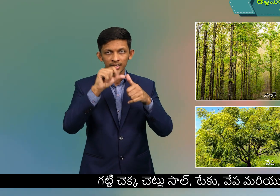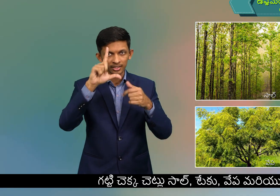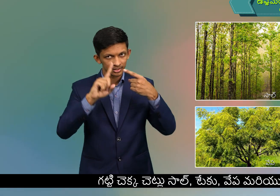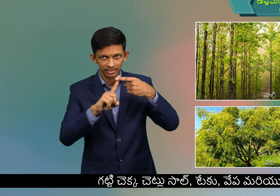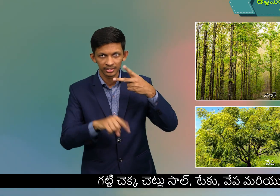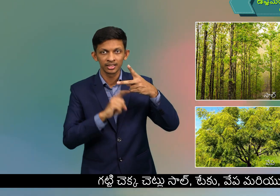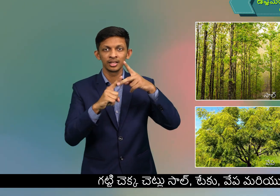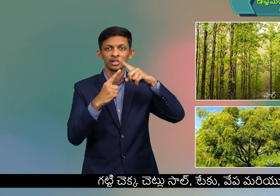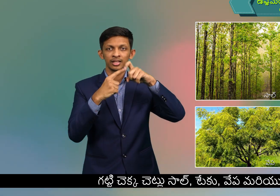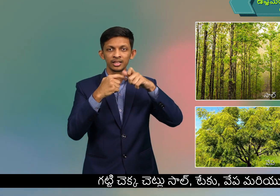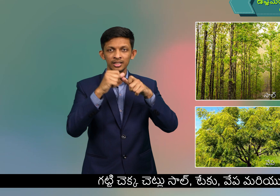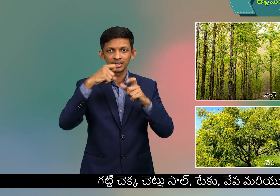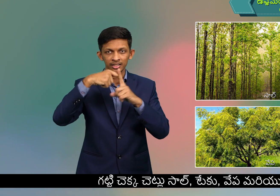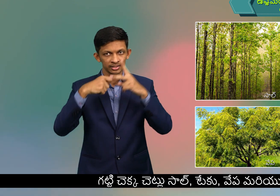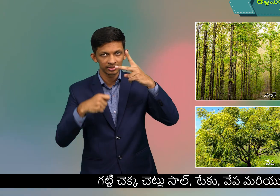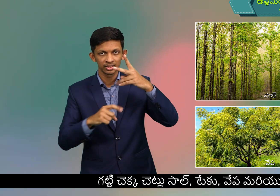సిషాం.